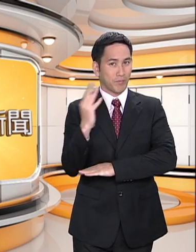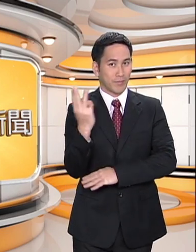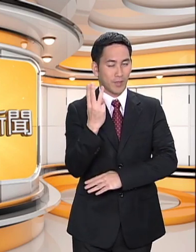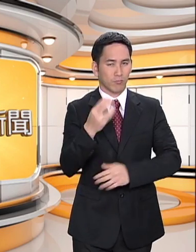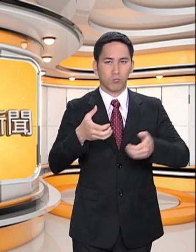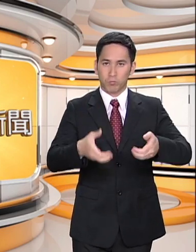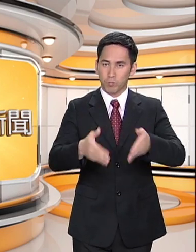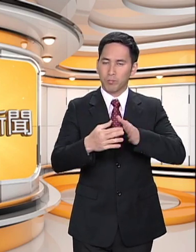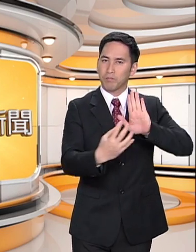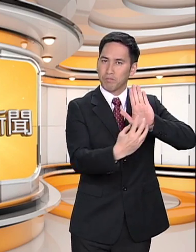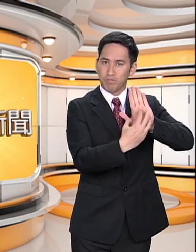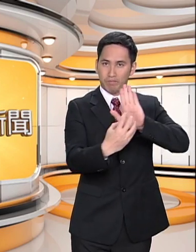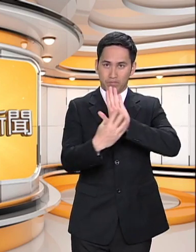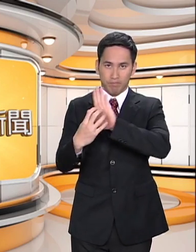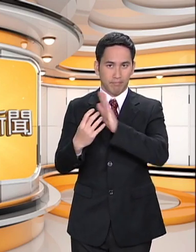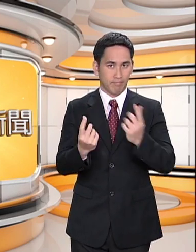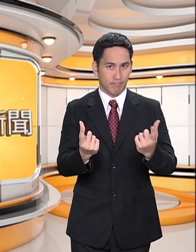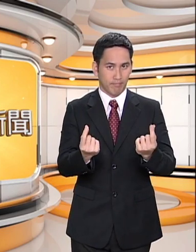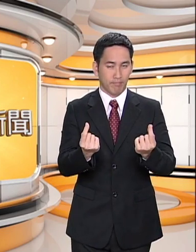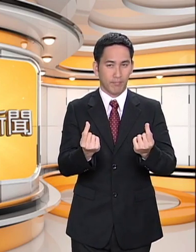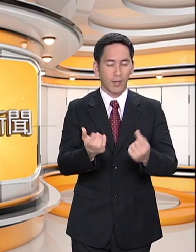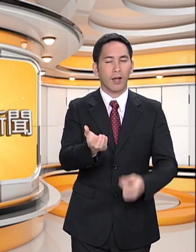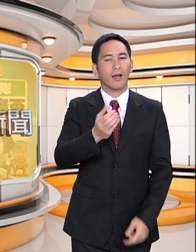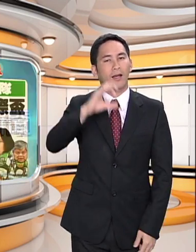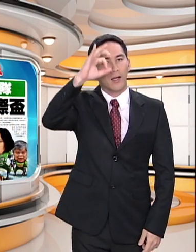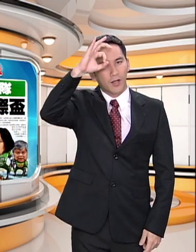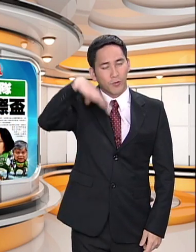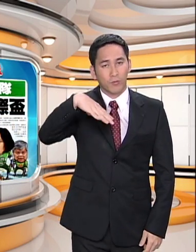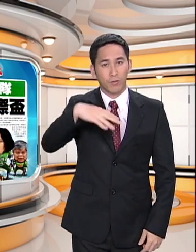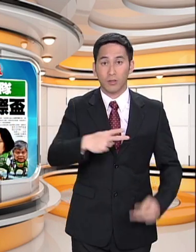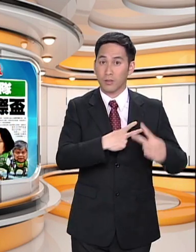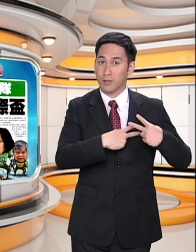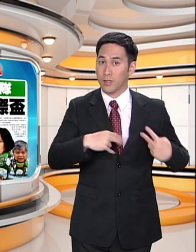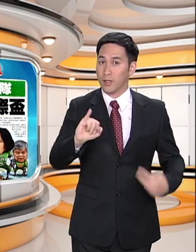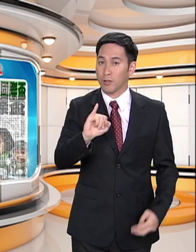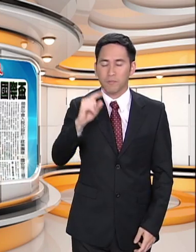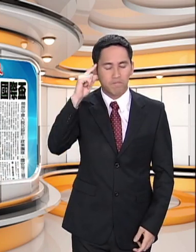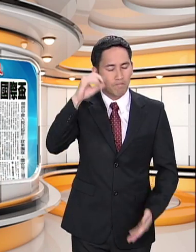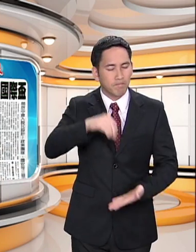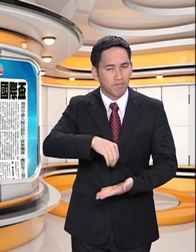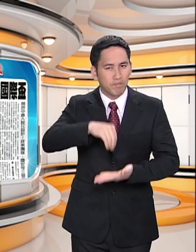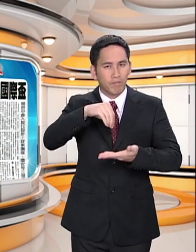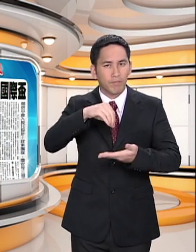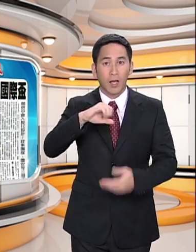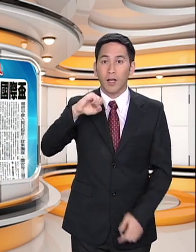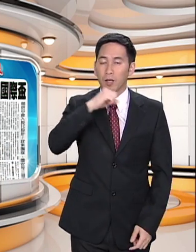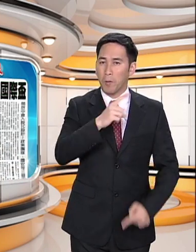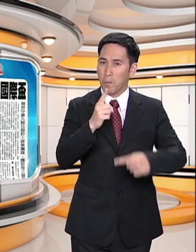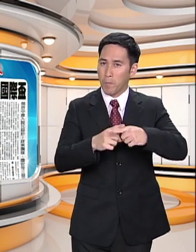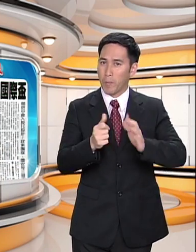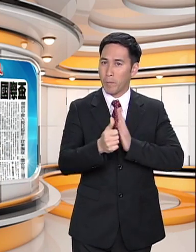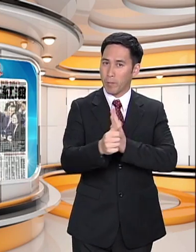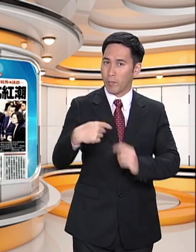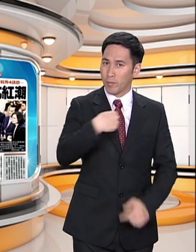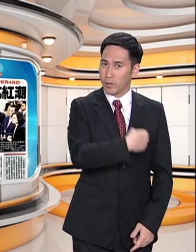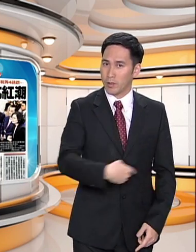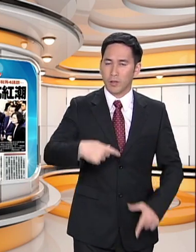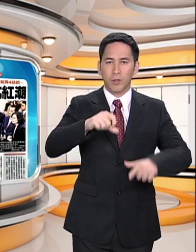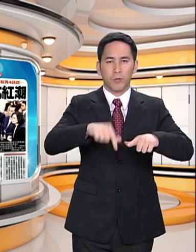来关心各大报的头条焦点。三大报的头条一样都是刚刚新闻报道过的。蔡英文提